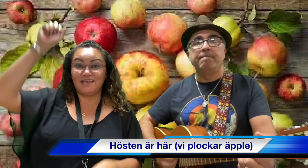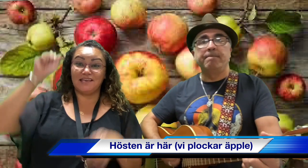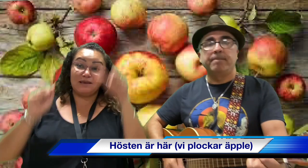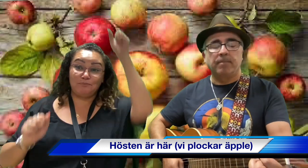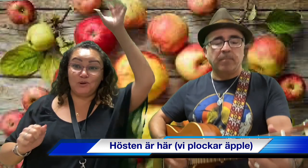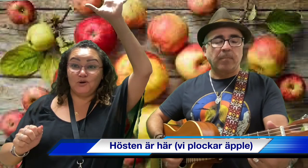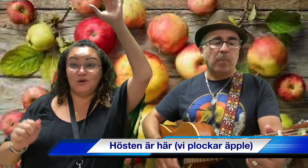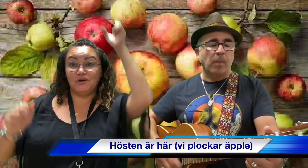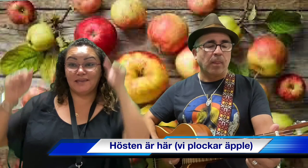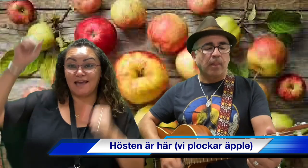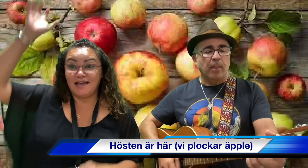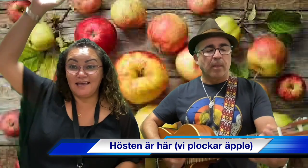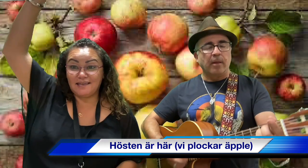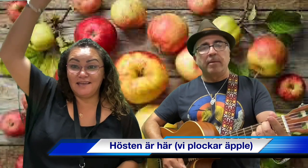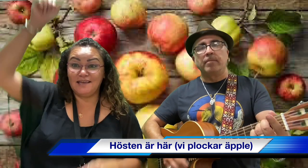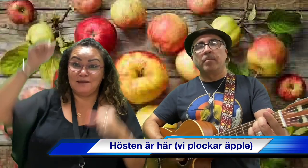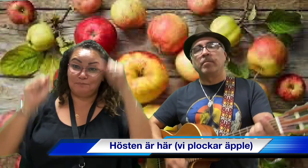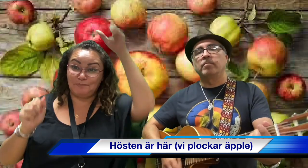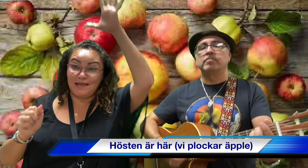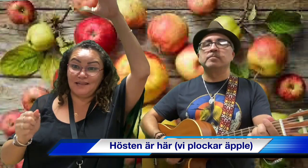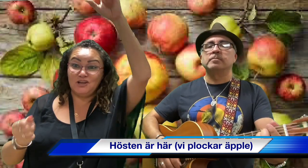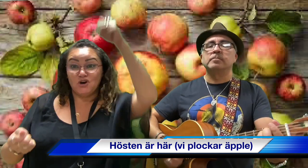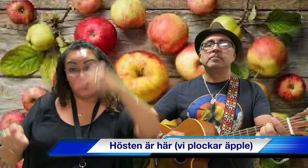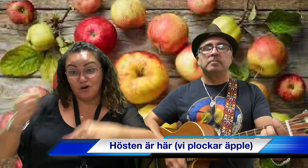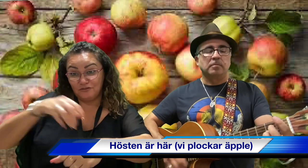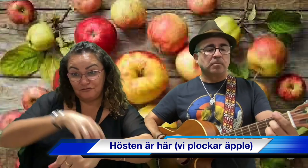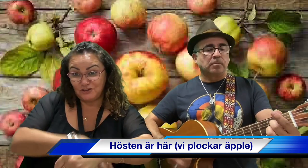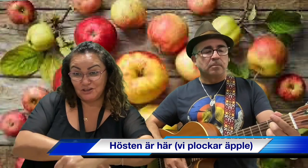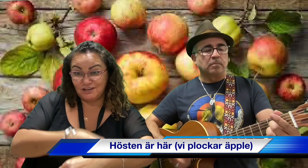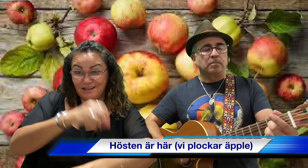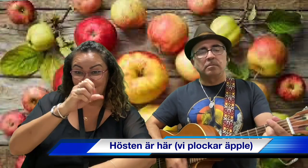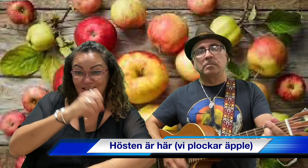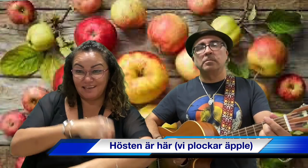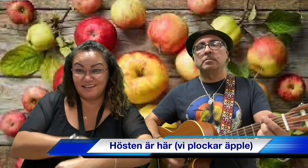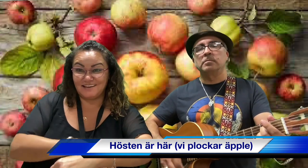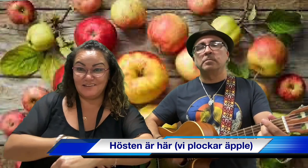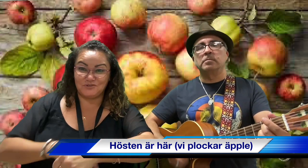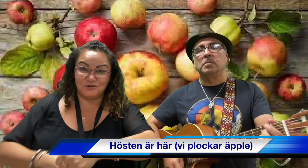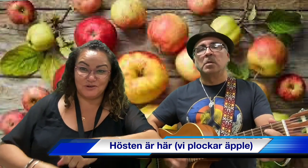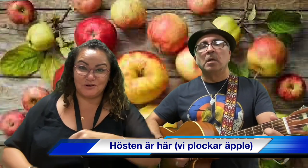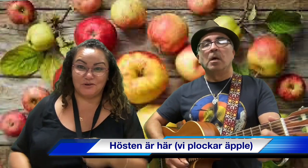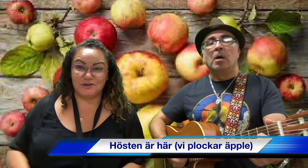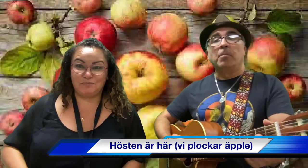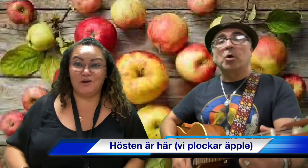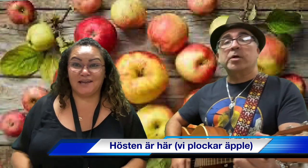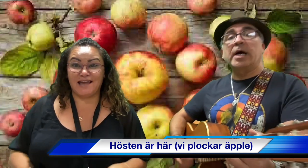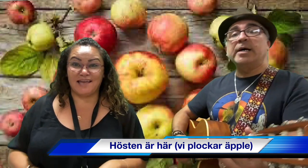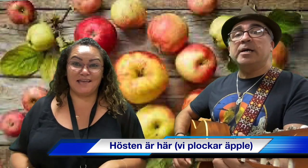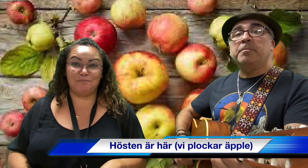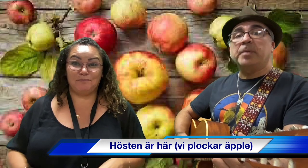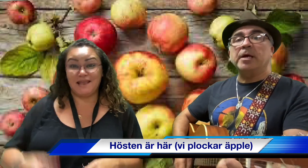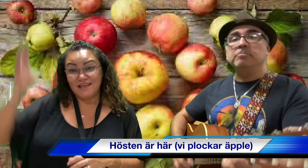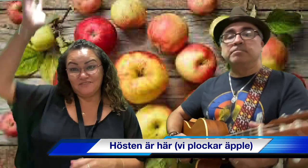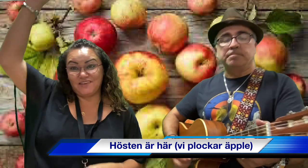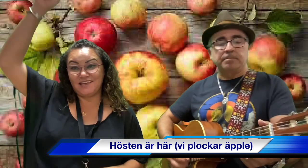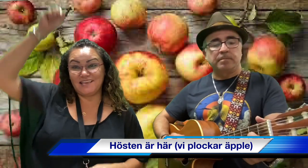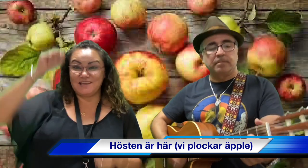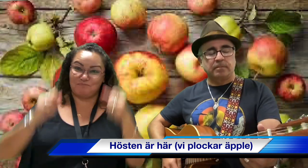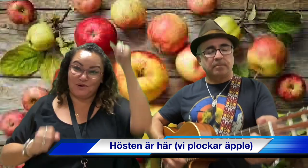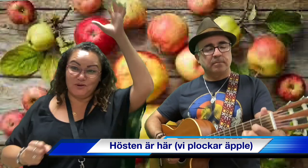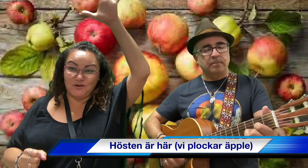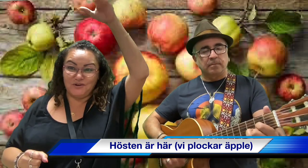Vi plocka äpplen och ville hela vår korg plocka äpplen.